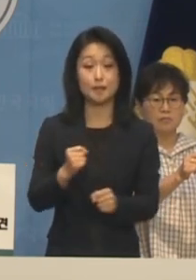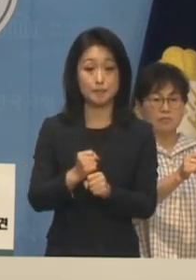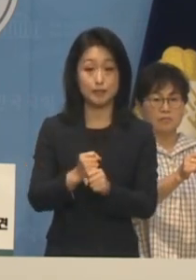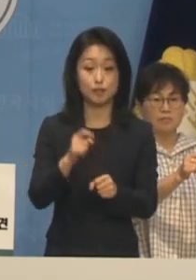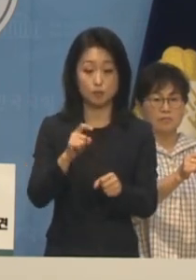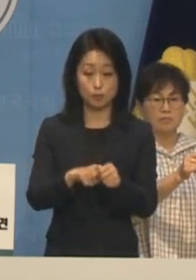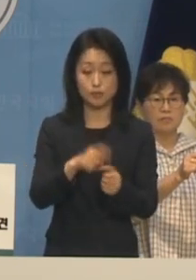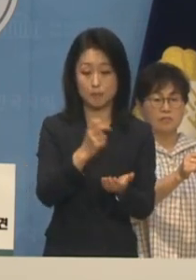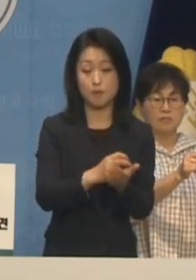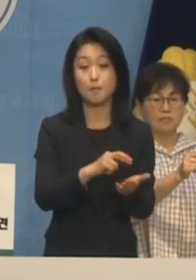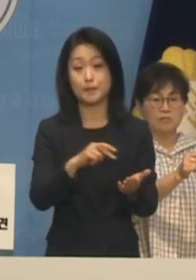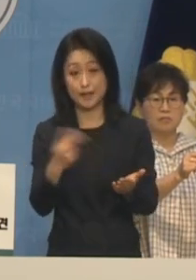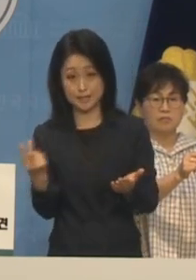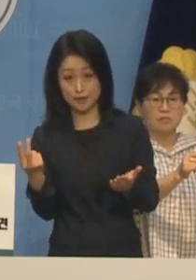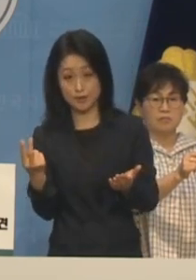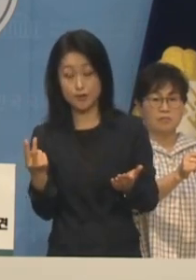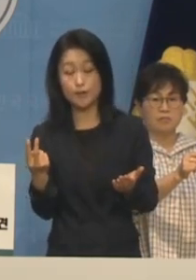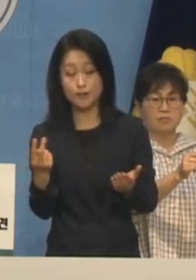사항으로